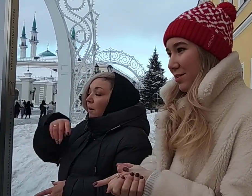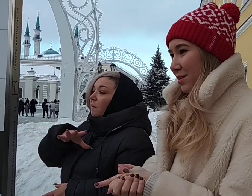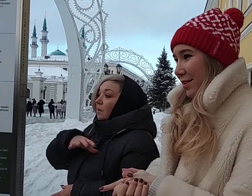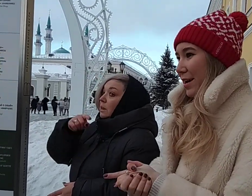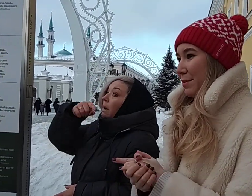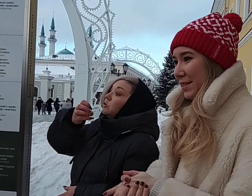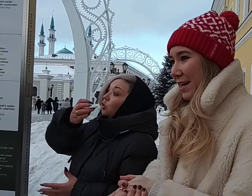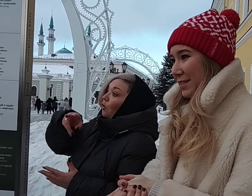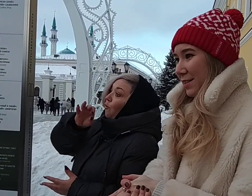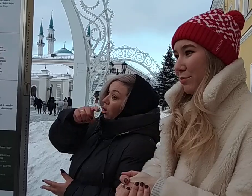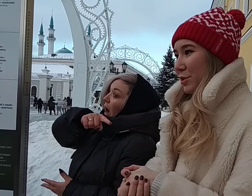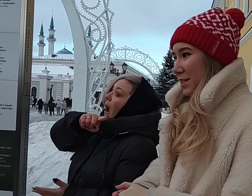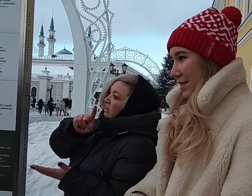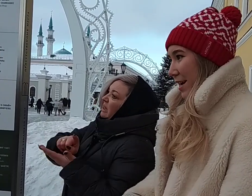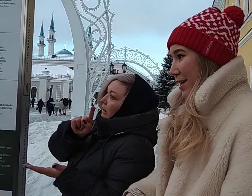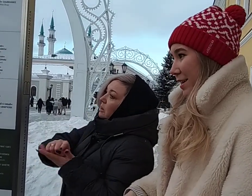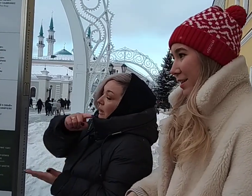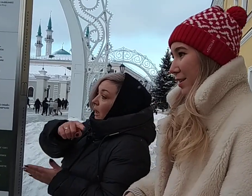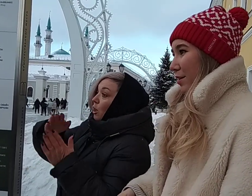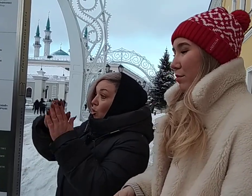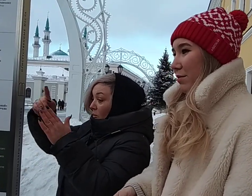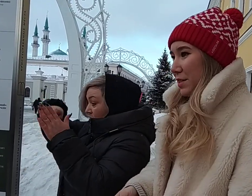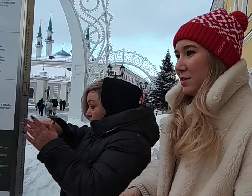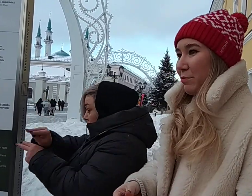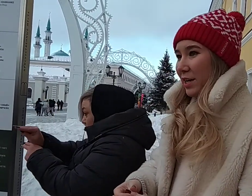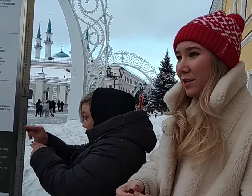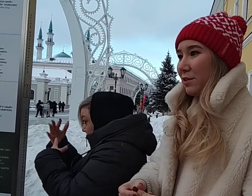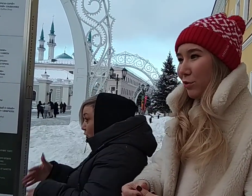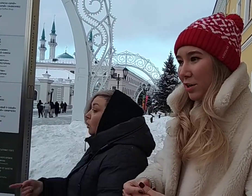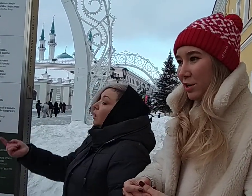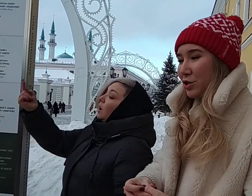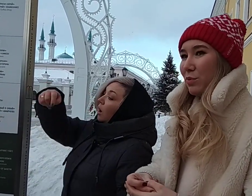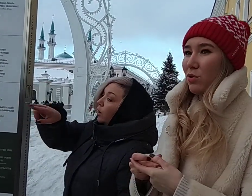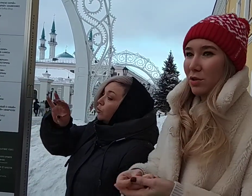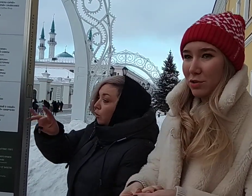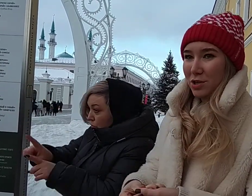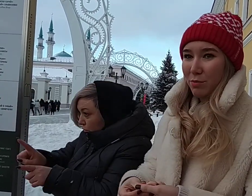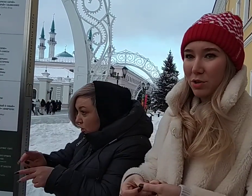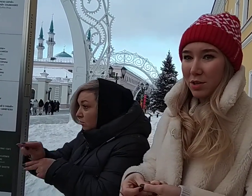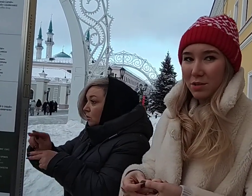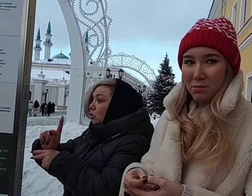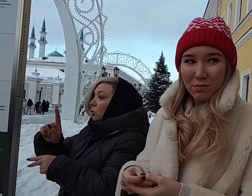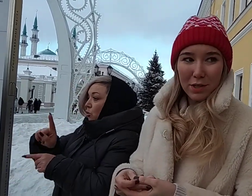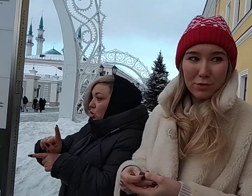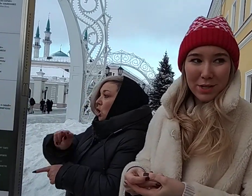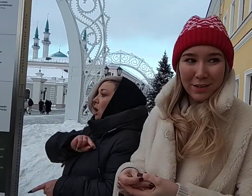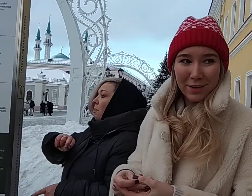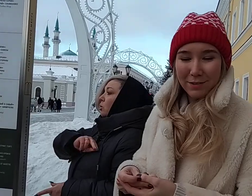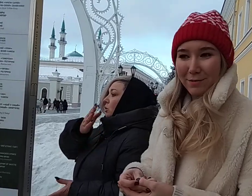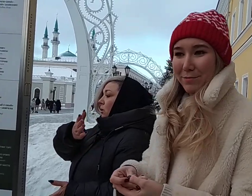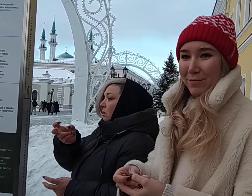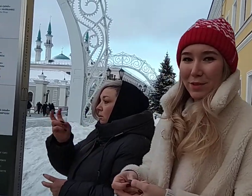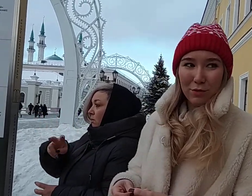двор, обязательно после здания приведите в порядок двор, чтобы он тоже работал для